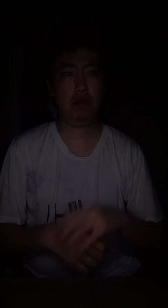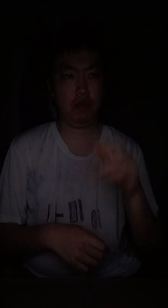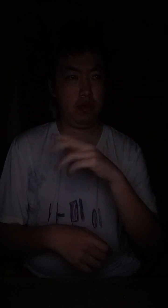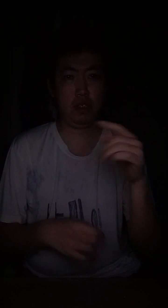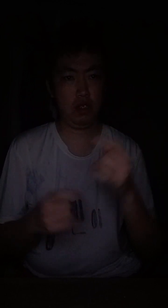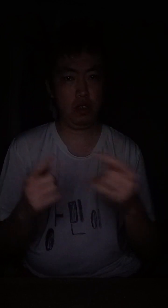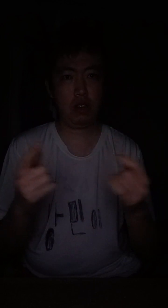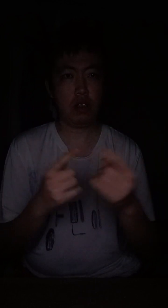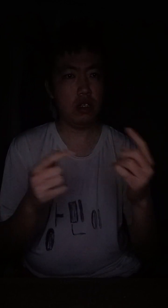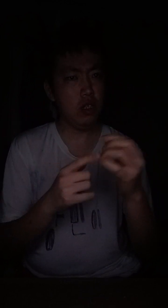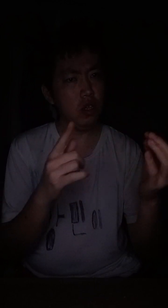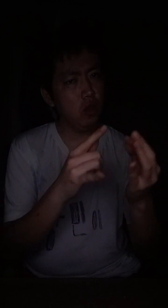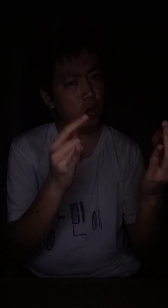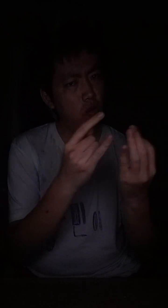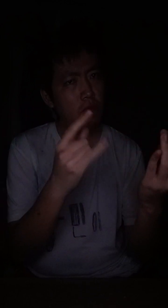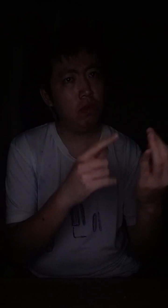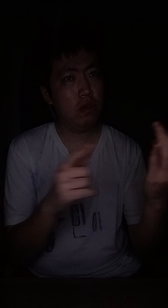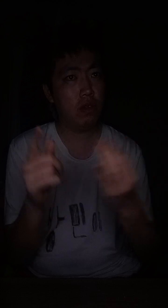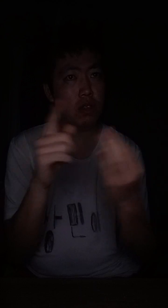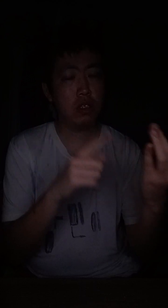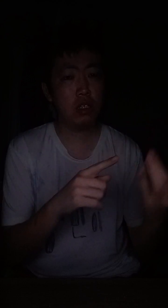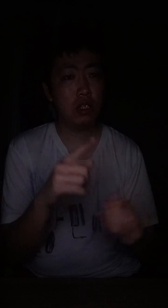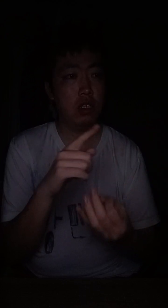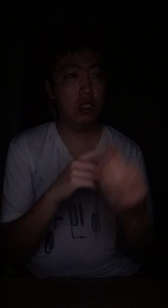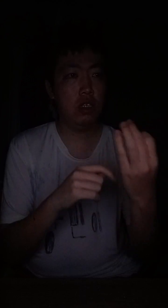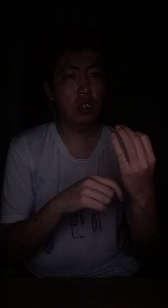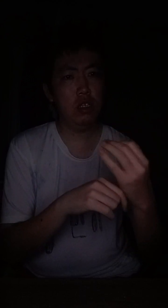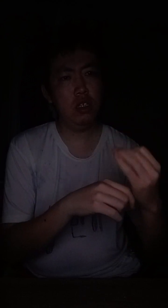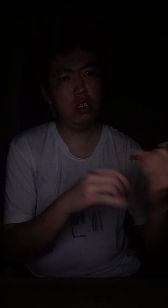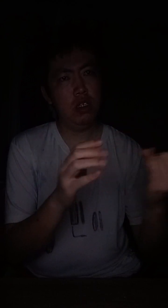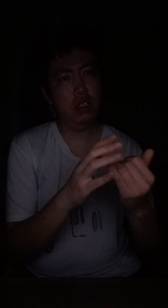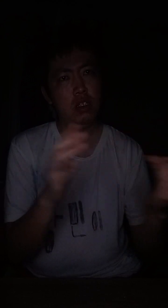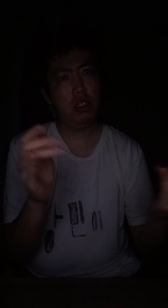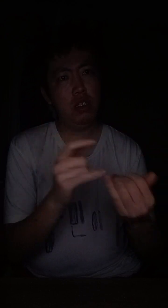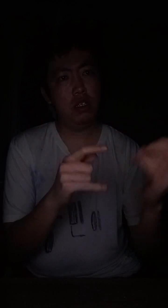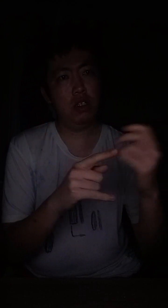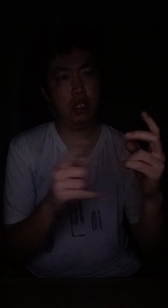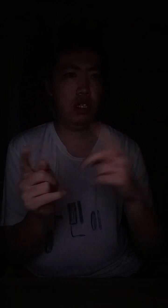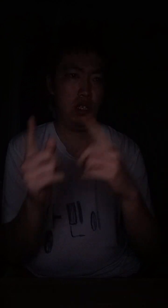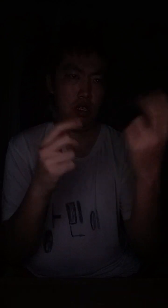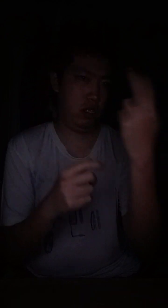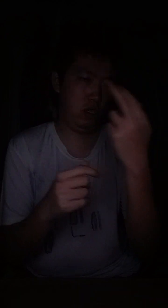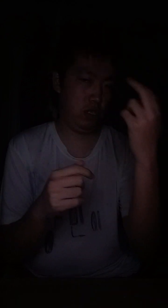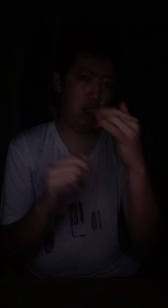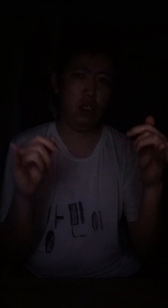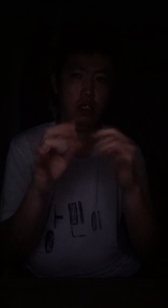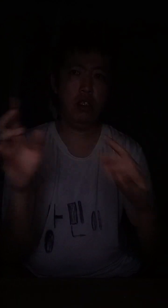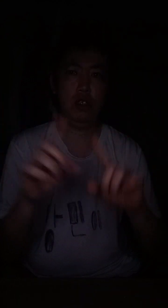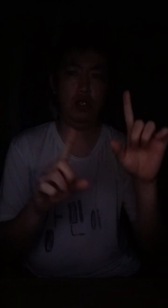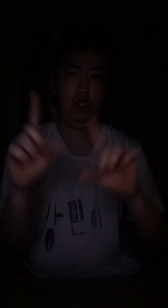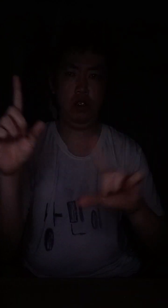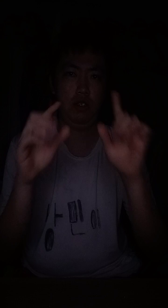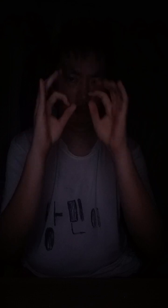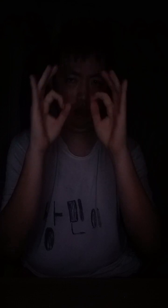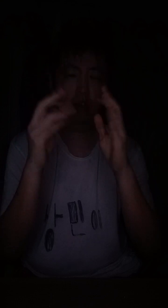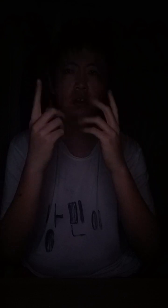남성을 아동대상 성착취물 제작 및 소지 저장 등의 혐의로 검거해 다른 범죄 사실이 더 있는지 조사하고 있습니다.